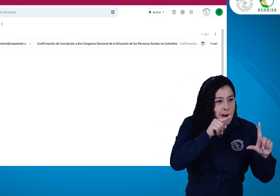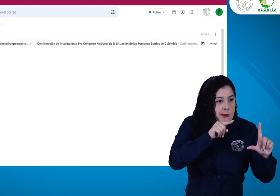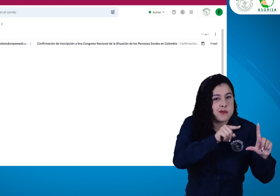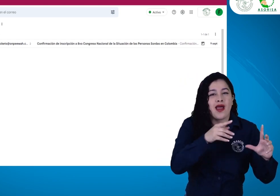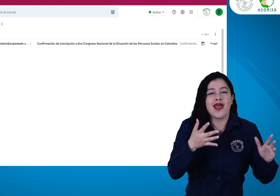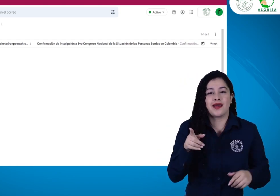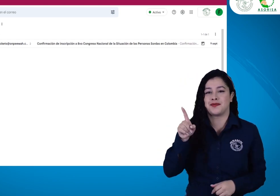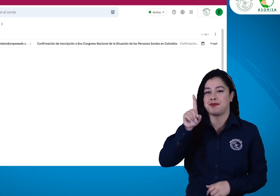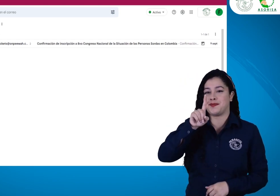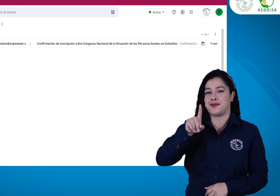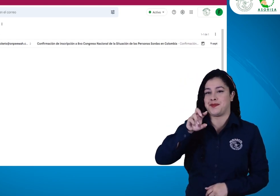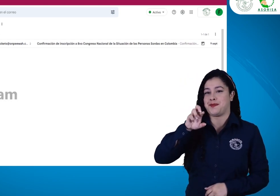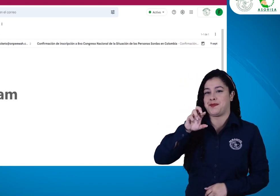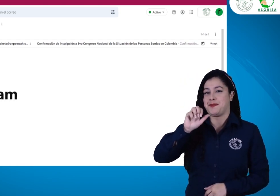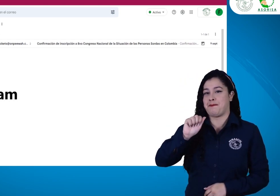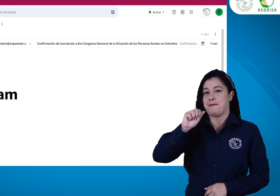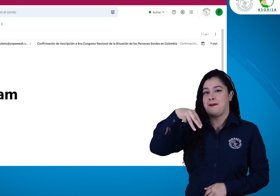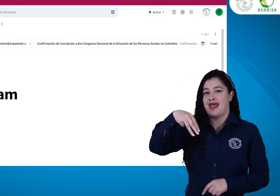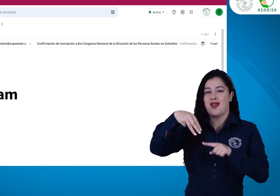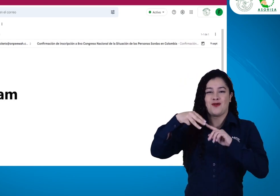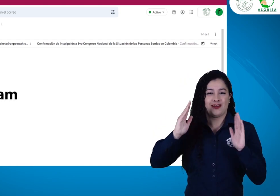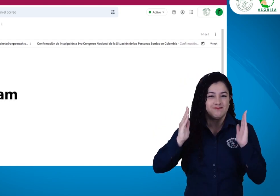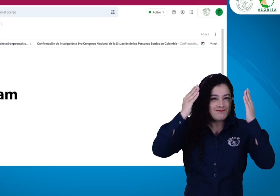puedes ir a spam